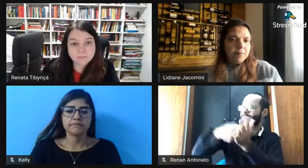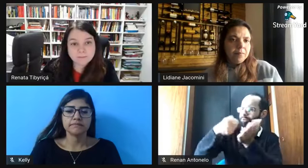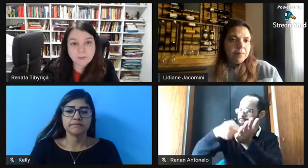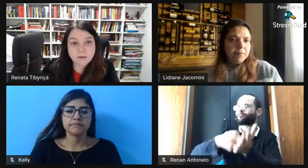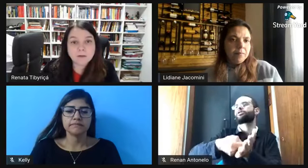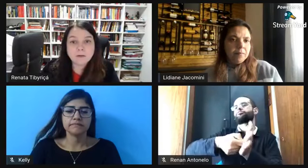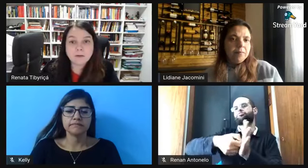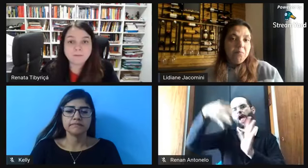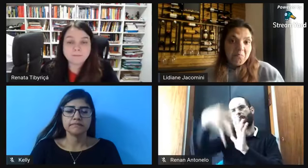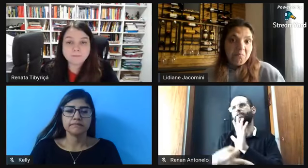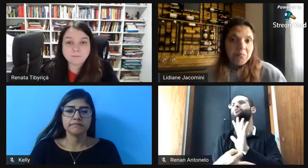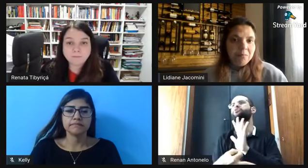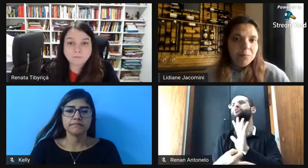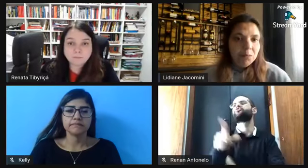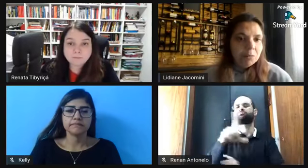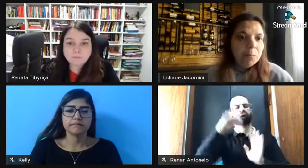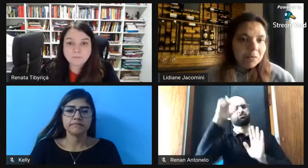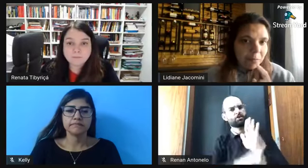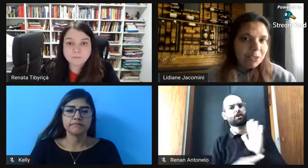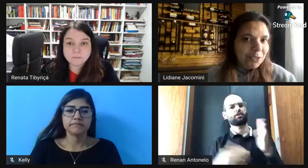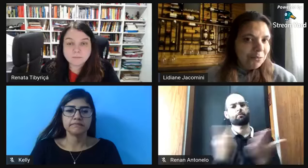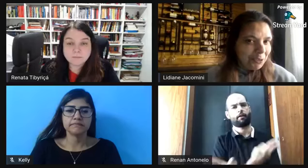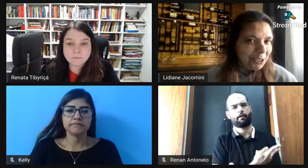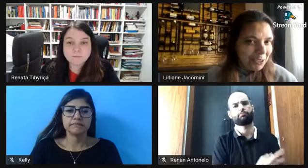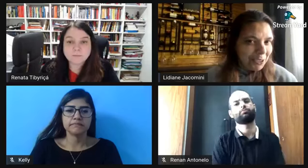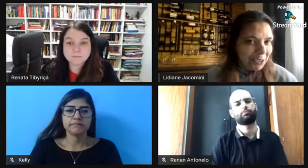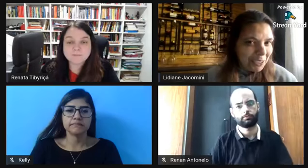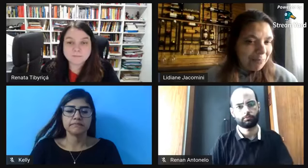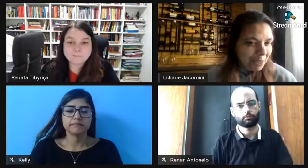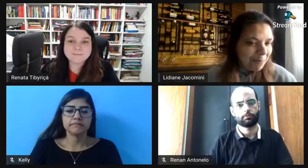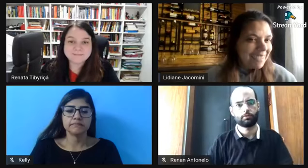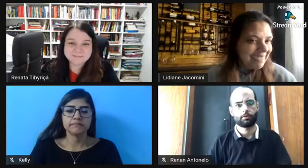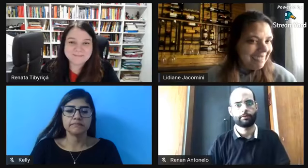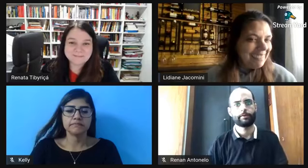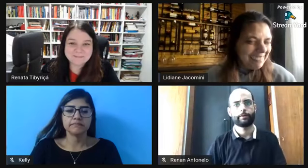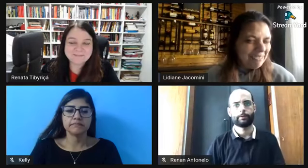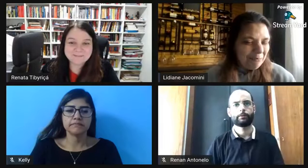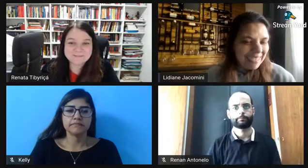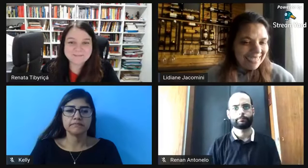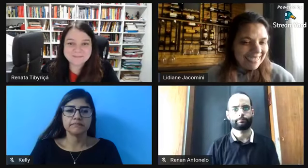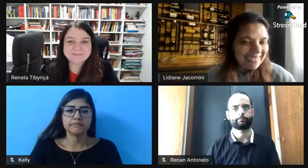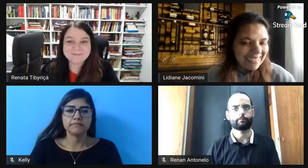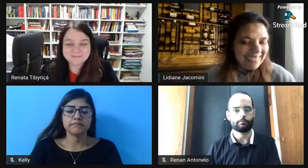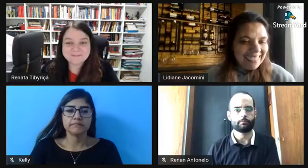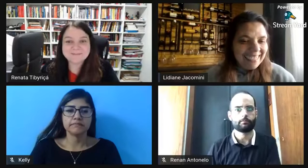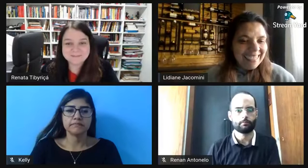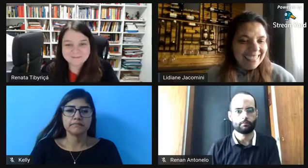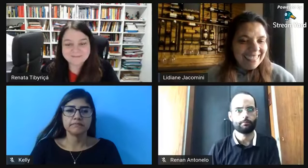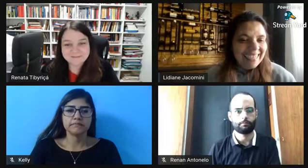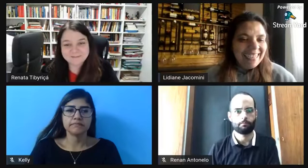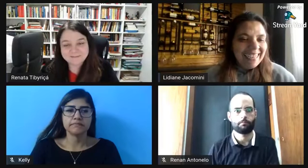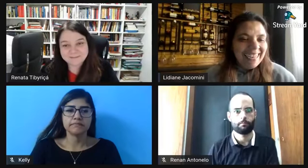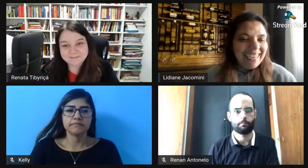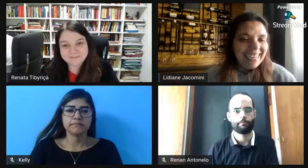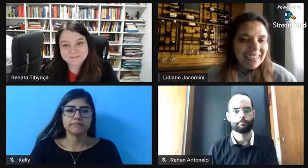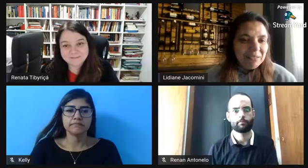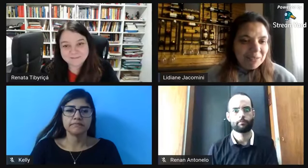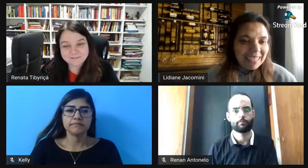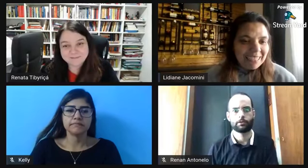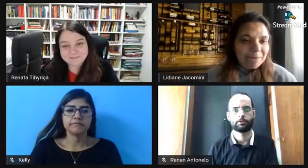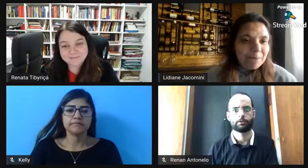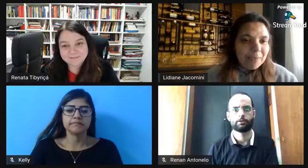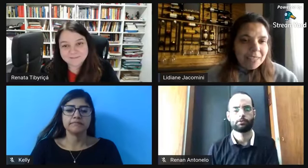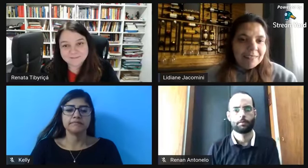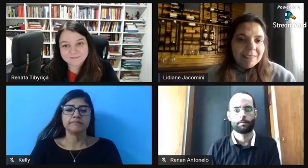violado. Né? Muito bom saber disso, viu, doutora? Porque eu já passei algumas dessas aí.